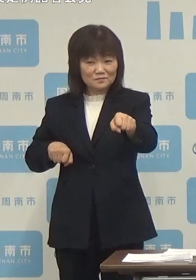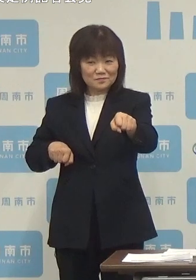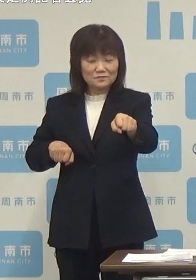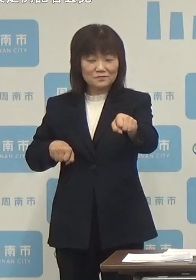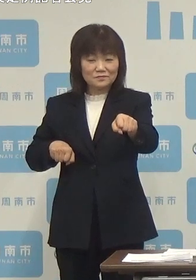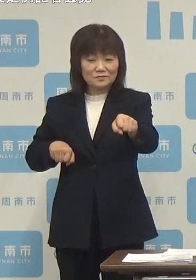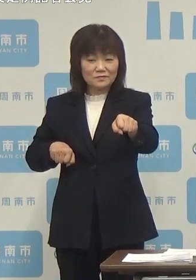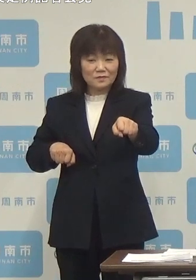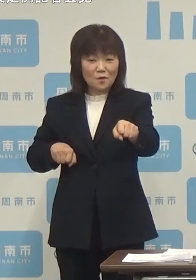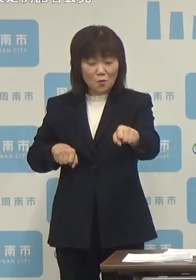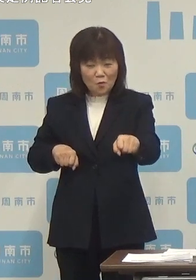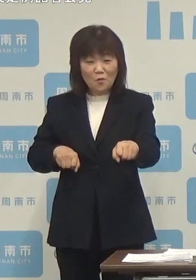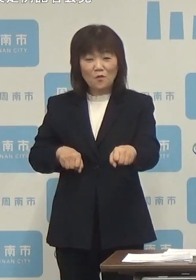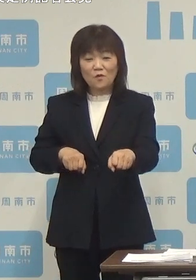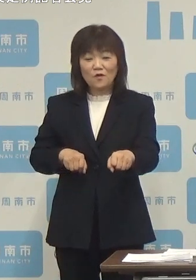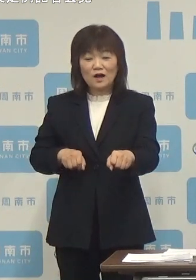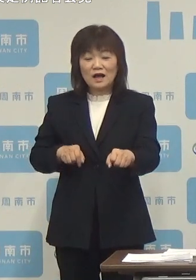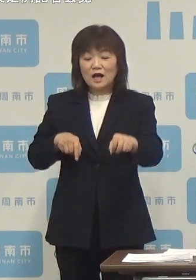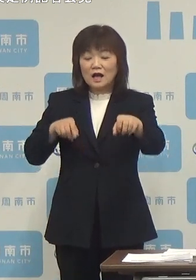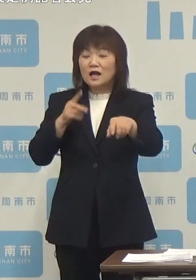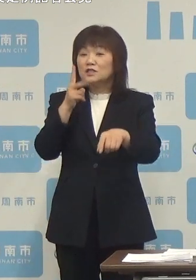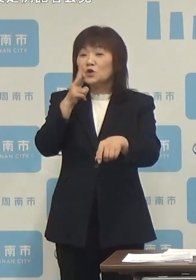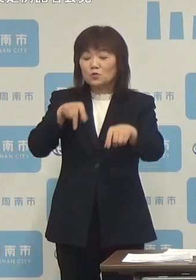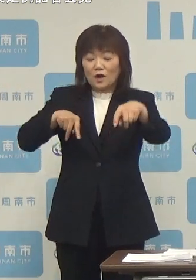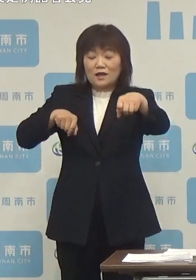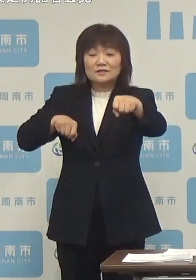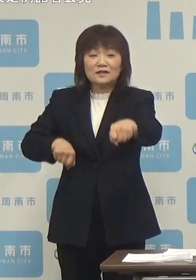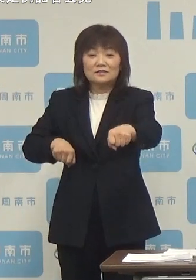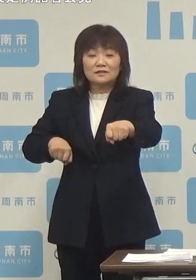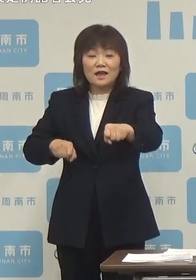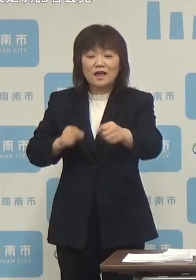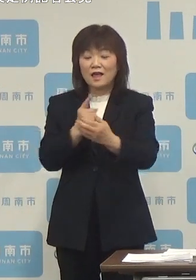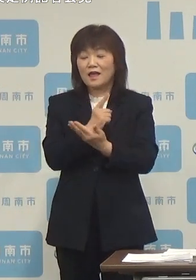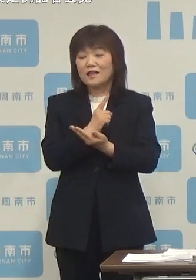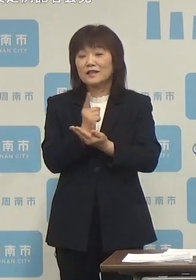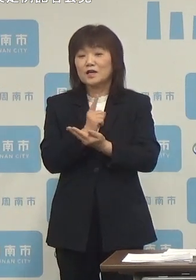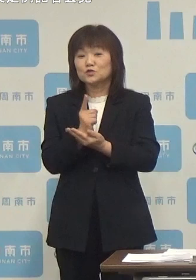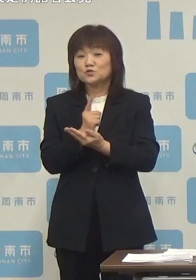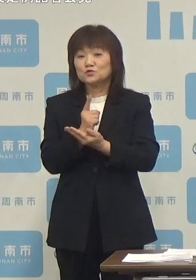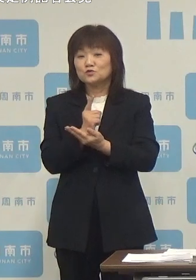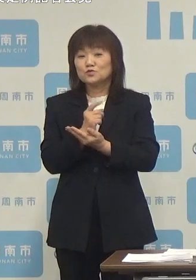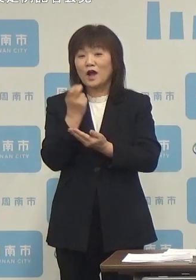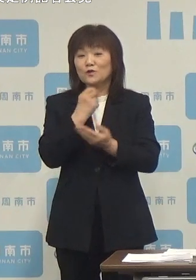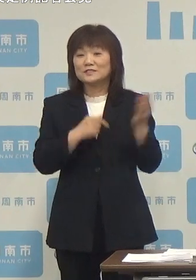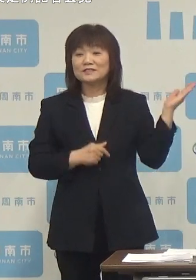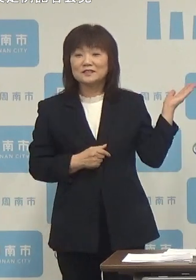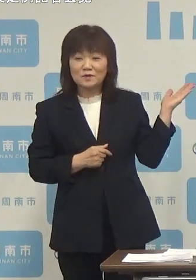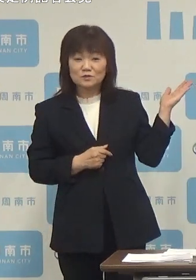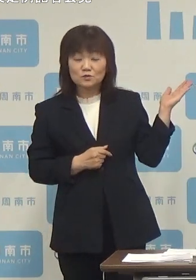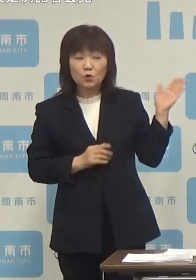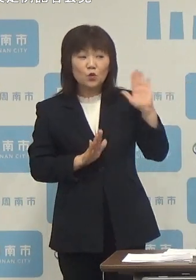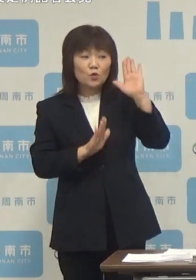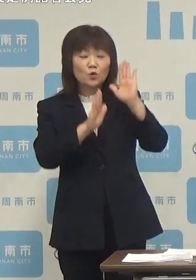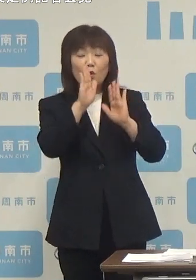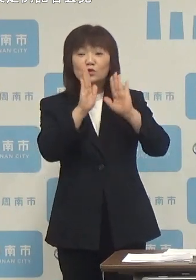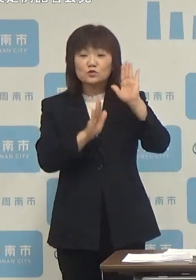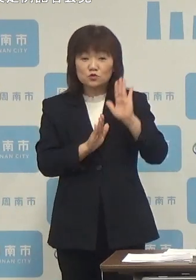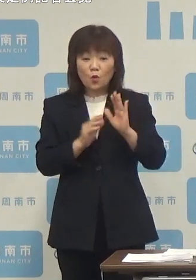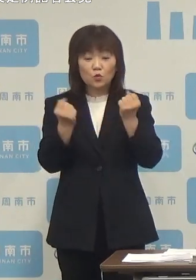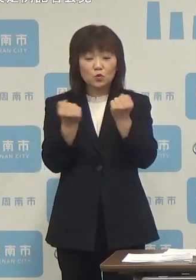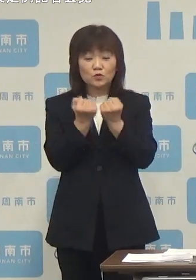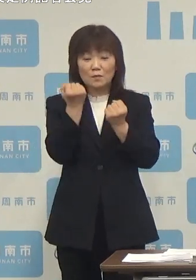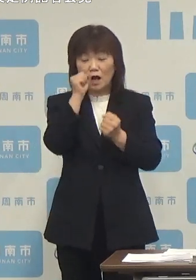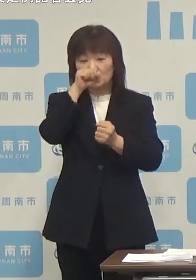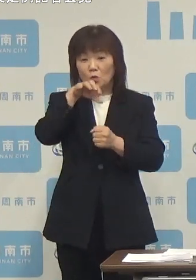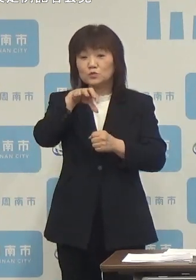せて器用に2本足で立って体重を測っています。この様子を徳山動